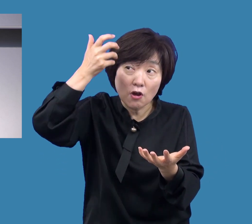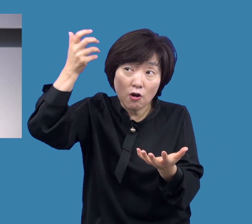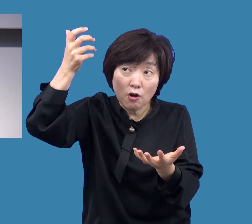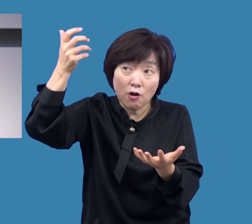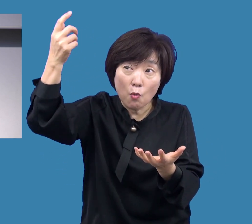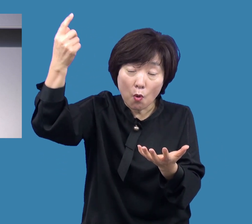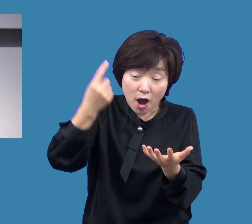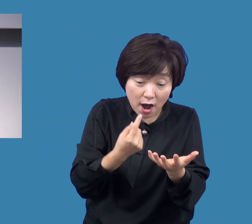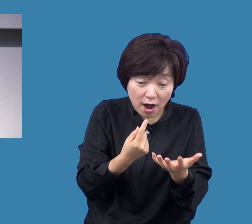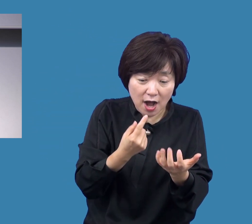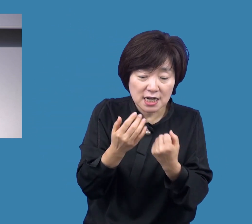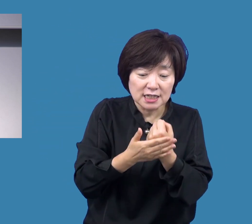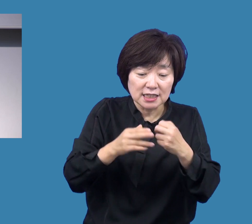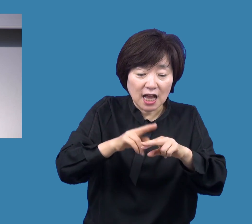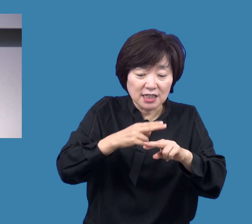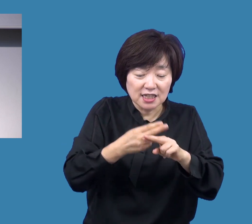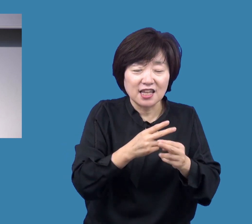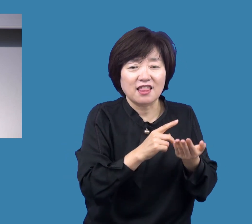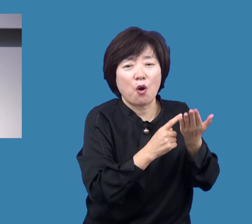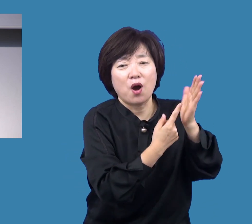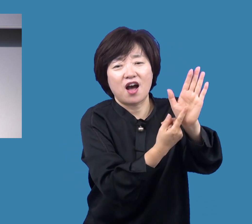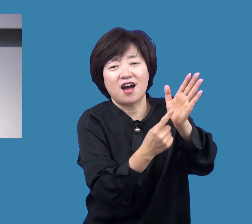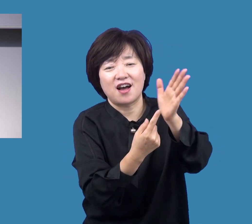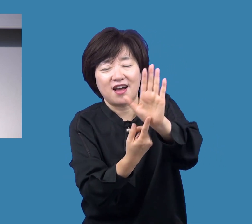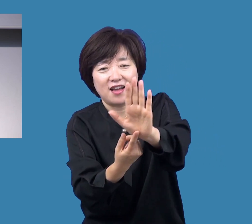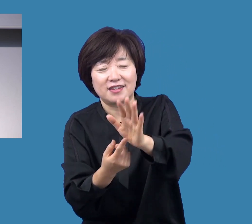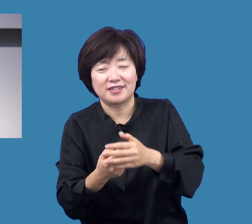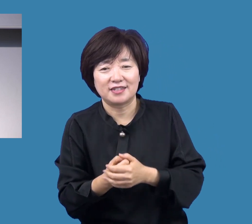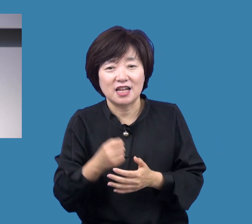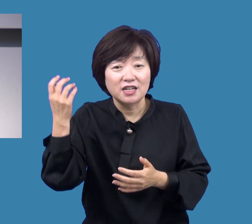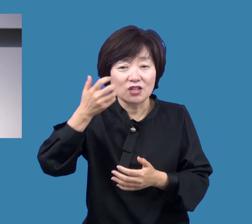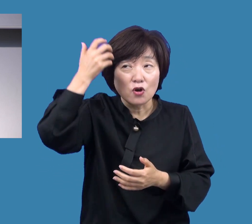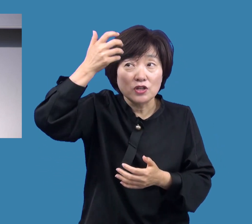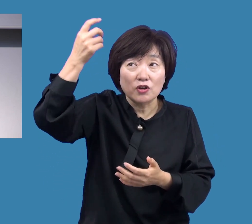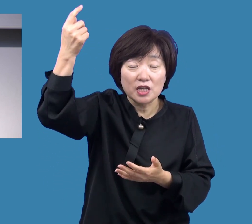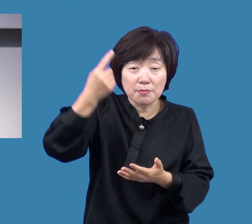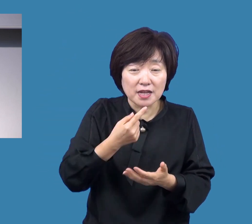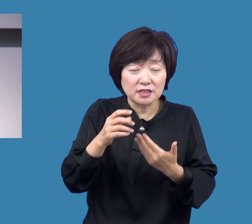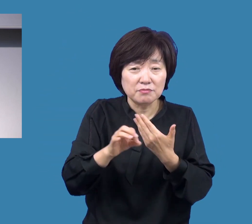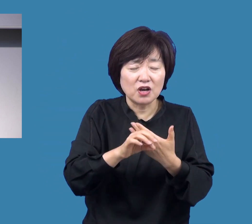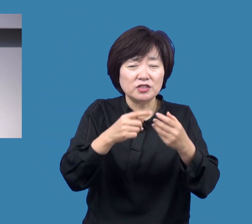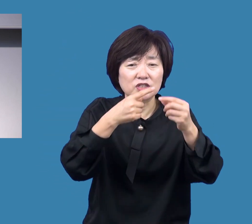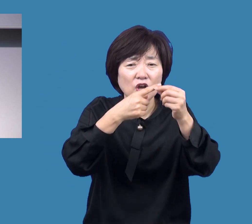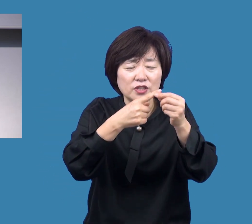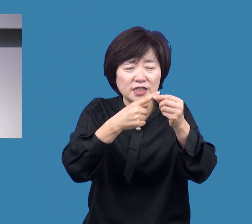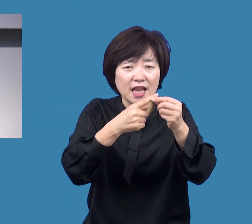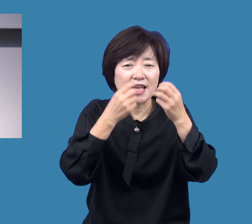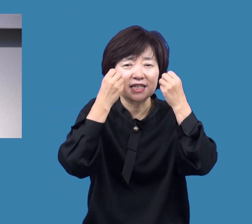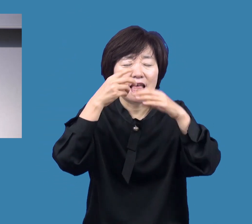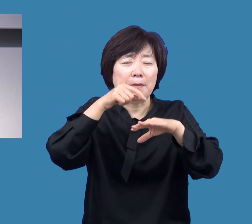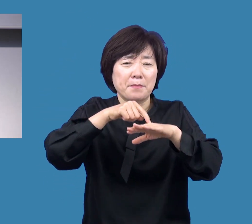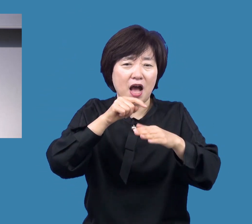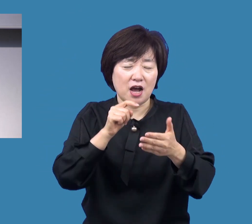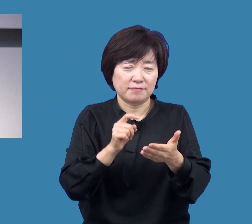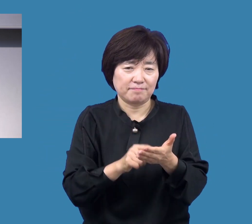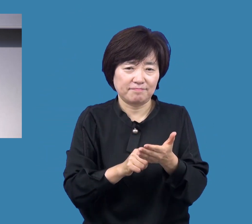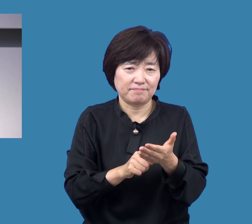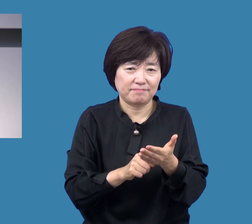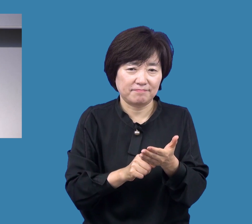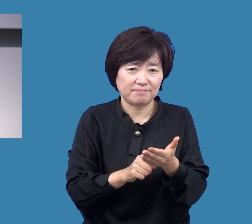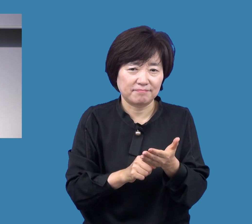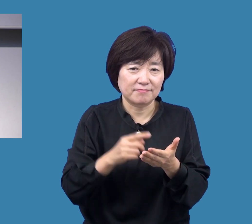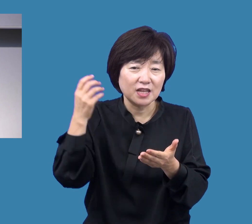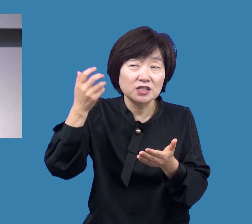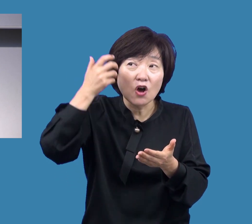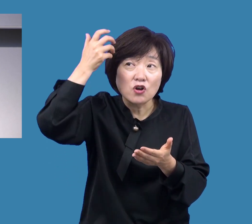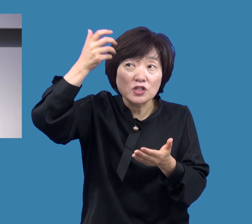거예요. 자, 우리 지난주에 살펴볼 때 성령이 임하시면 첫째 뭐가 일어난다고 했습니까? 새 마음이 일어난다고 했습니다. 성령께서 하시는